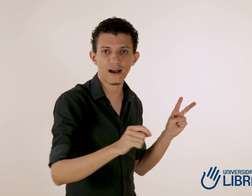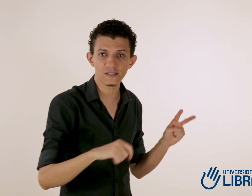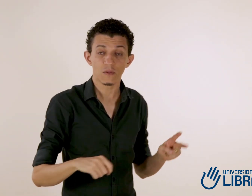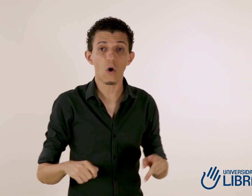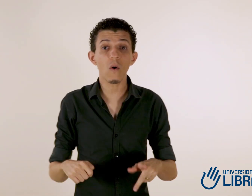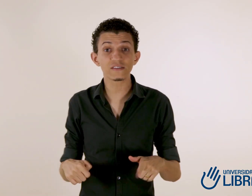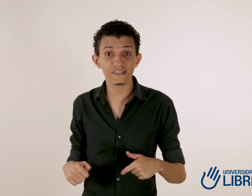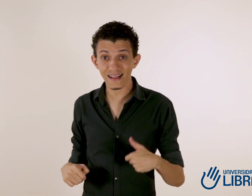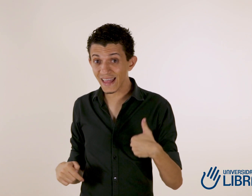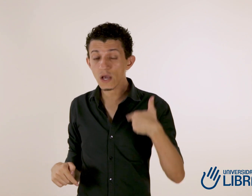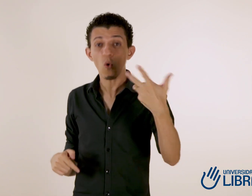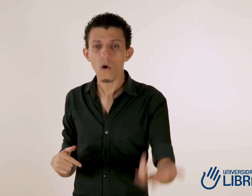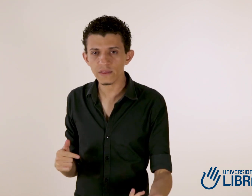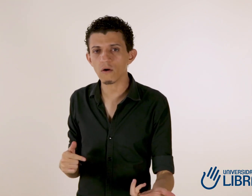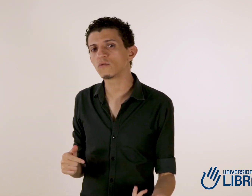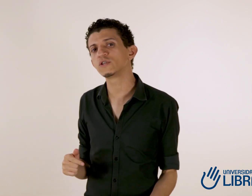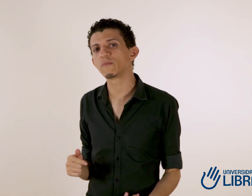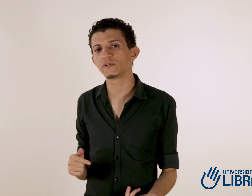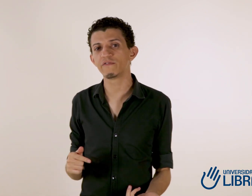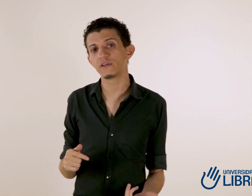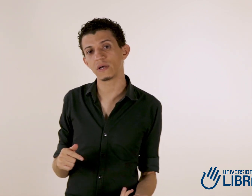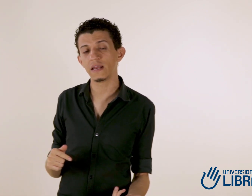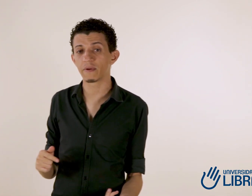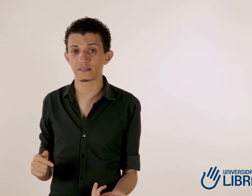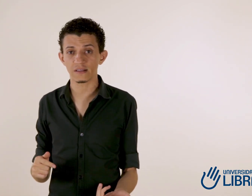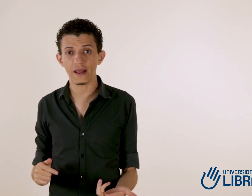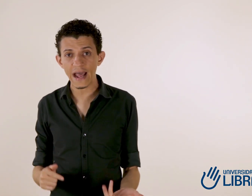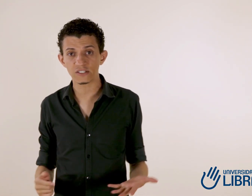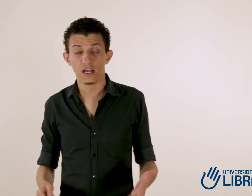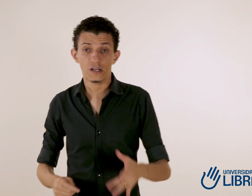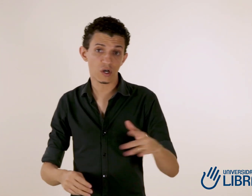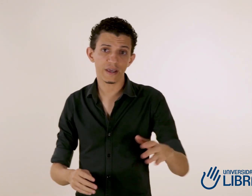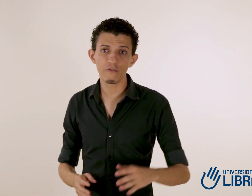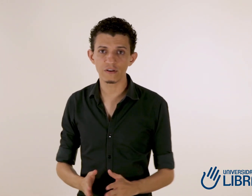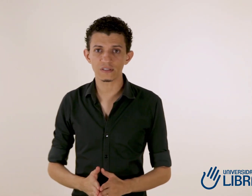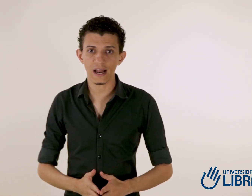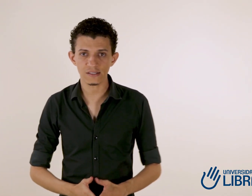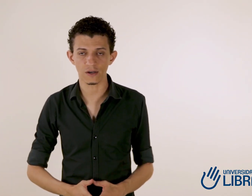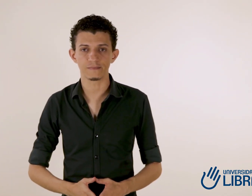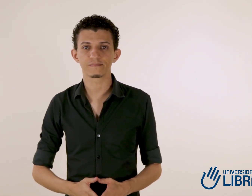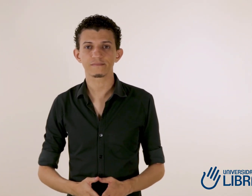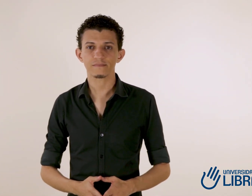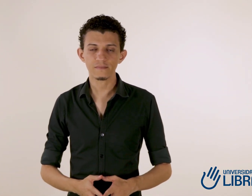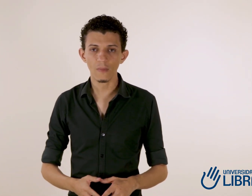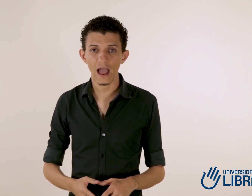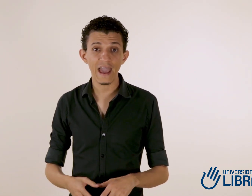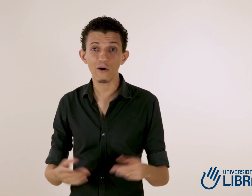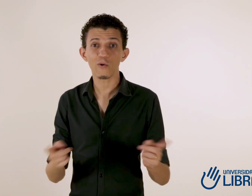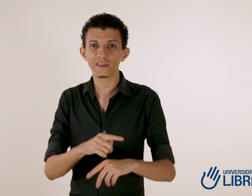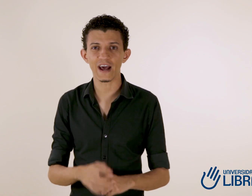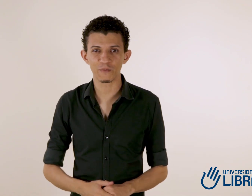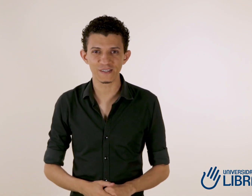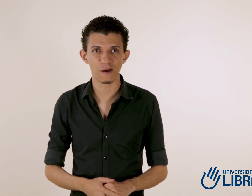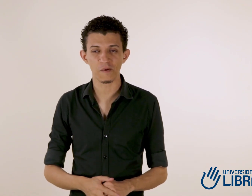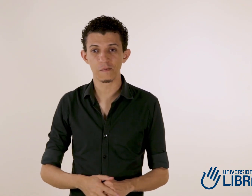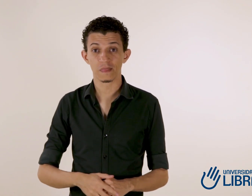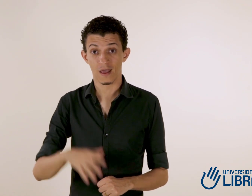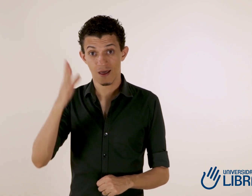frase, ou às vezes você até encontra algum tipo de vídeo em Libras na internet, só que o vídeo está lá assim, ó. Aí é o contrário, por exemplo.